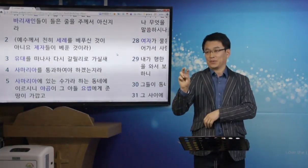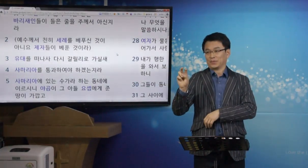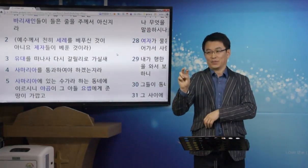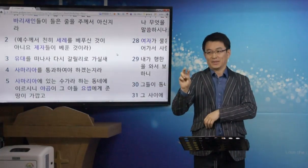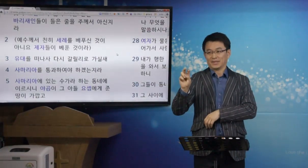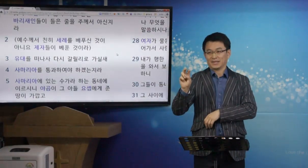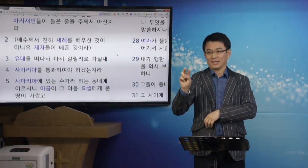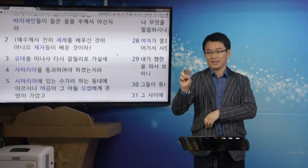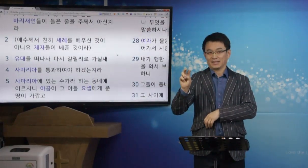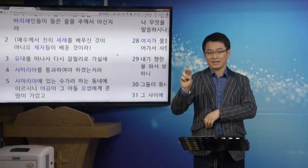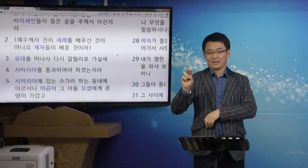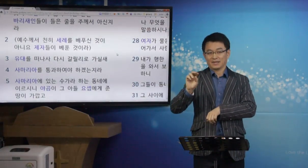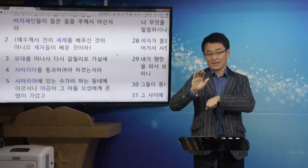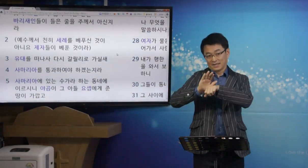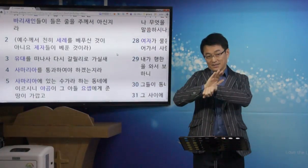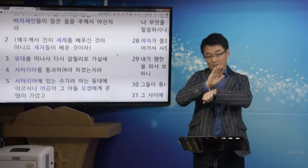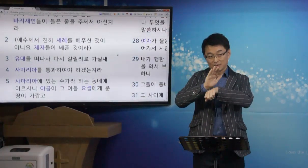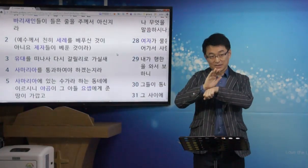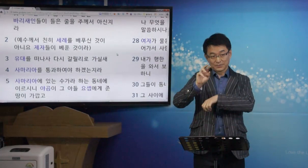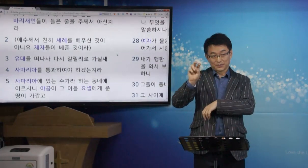9시간 30분이 걸립니다.